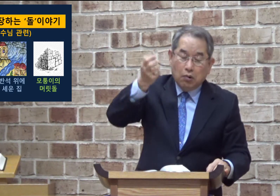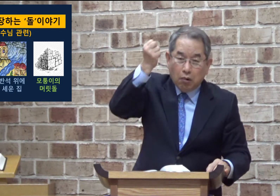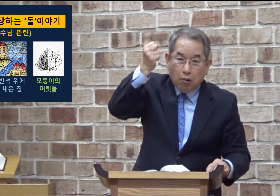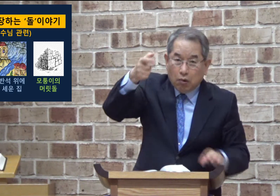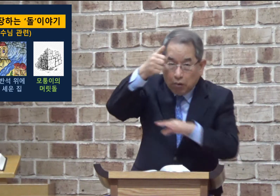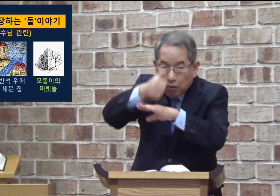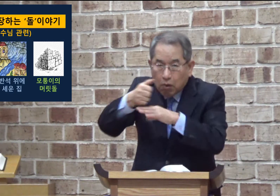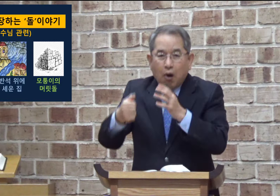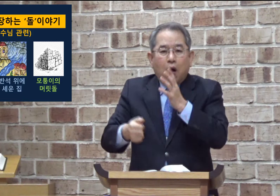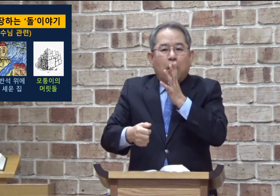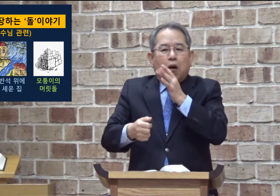돌입니다.